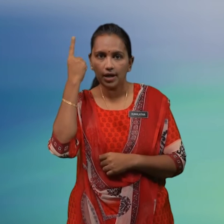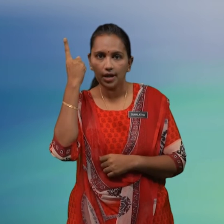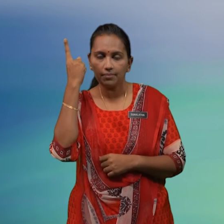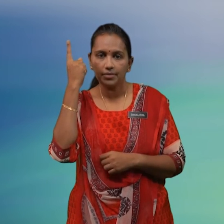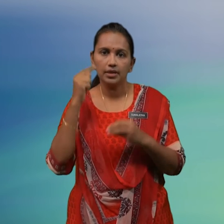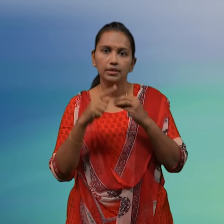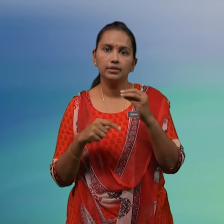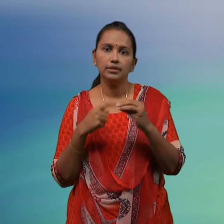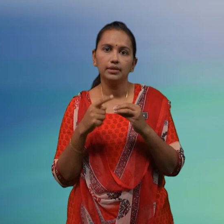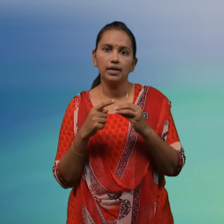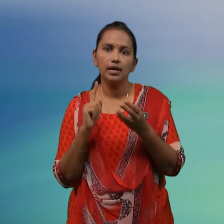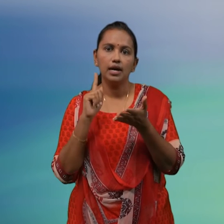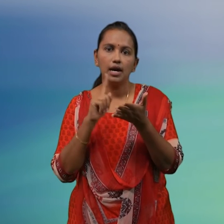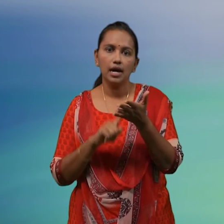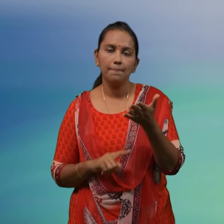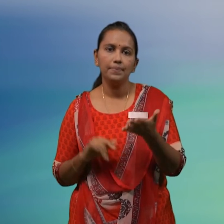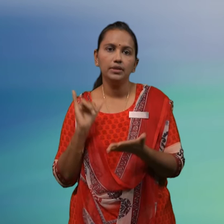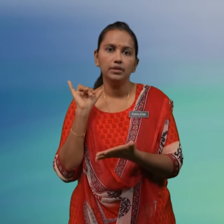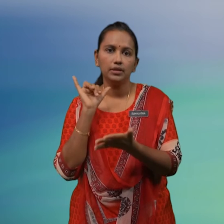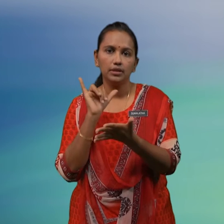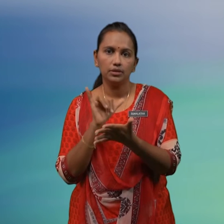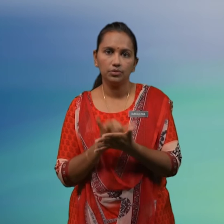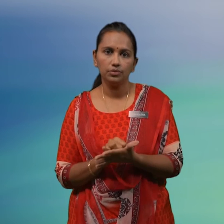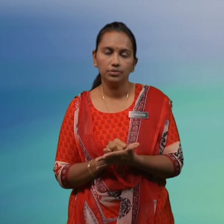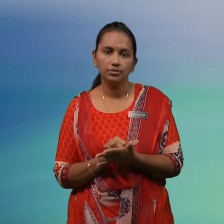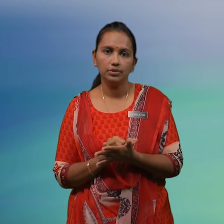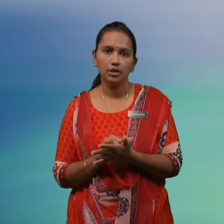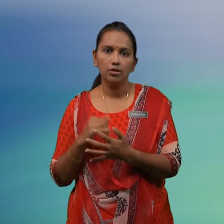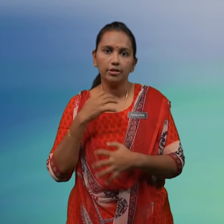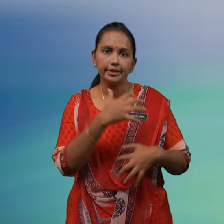faham tentang apa itu organ